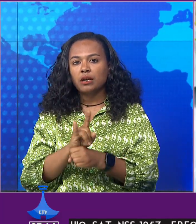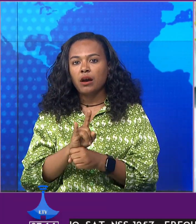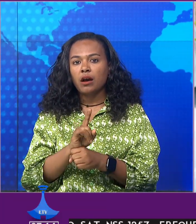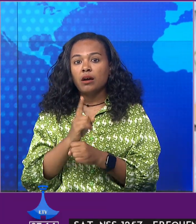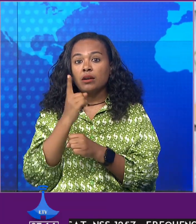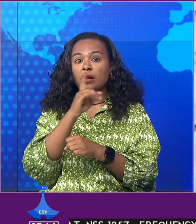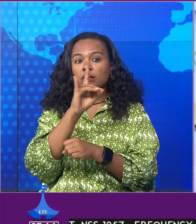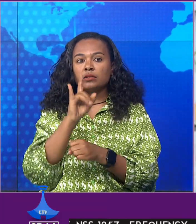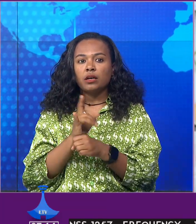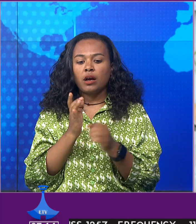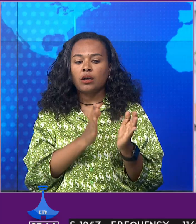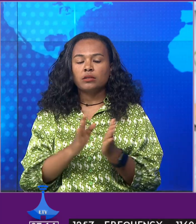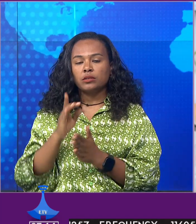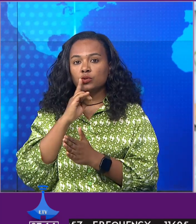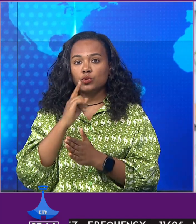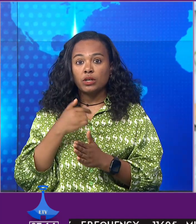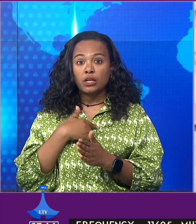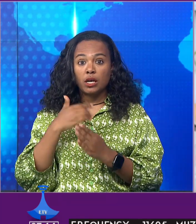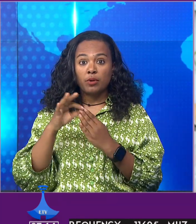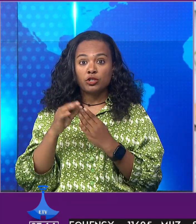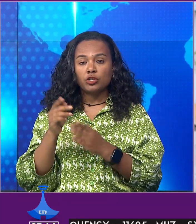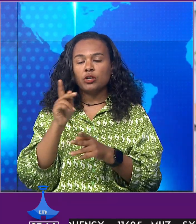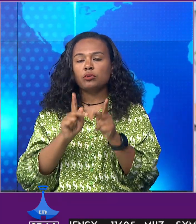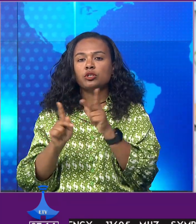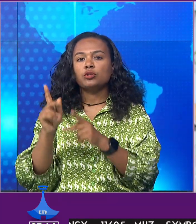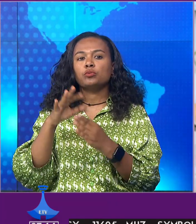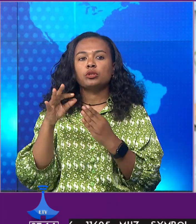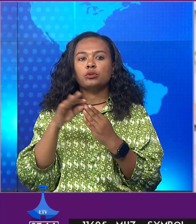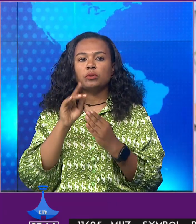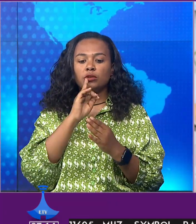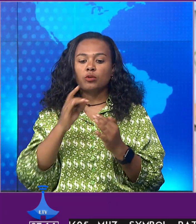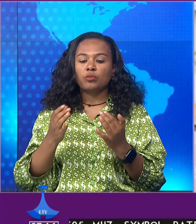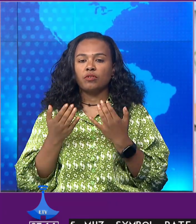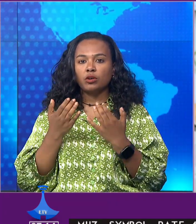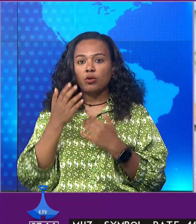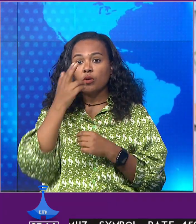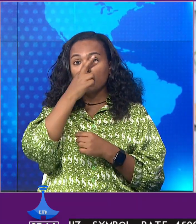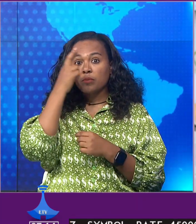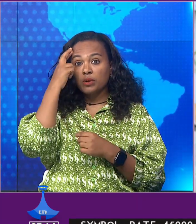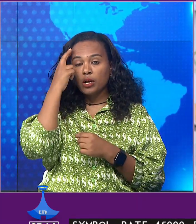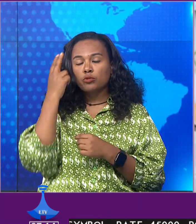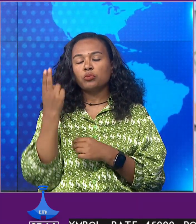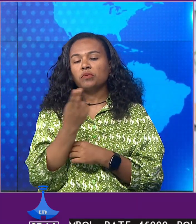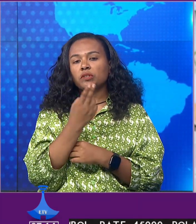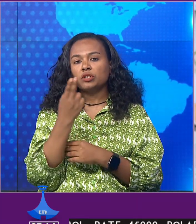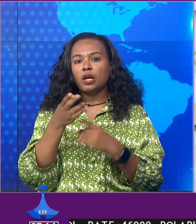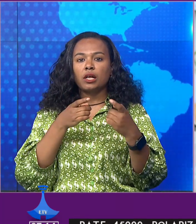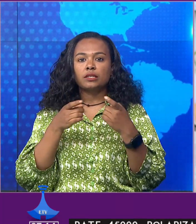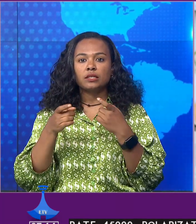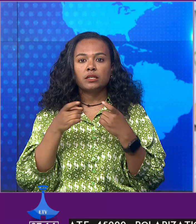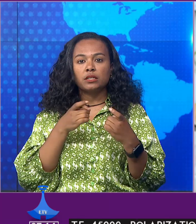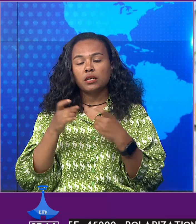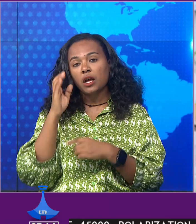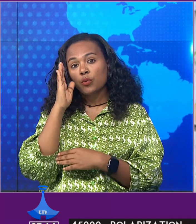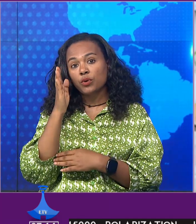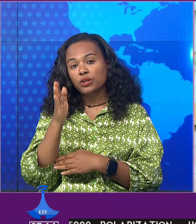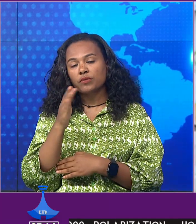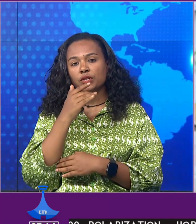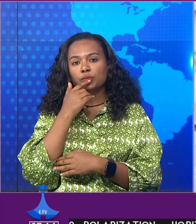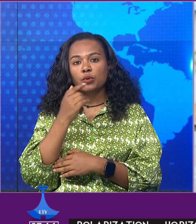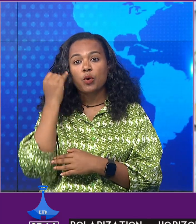ዝግጁ ነኝ ማለት ነው። እኔ መርጬ ህብረተሰቡም እንዲመርጥ ነው የምፈልገው። ምክንያቱም ይበጀኛል፣ ያስተዳድረኛል ወደፊት